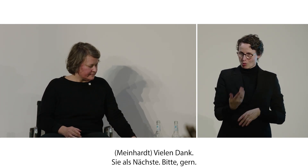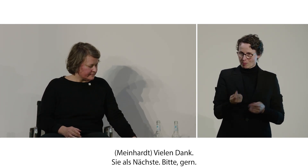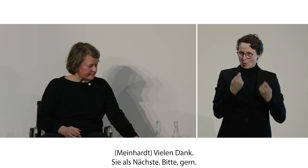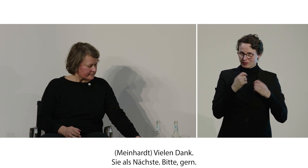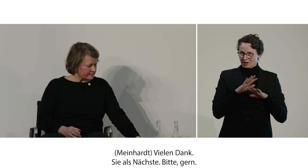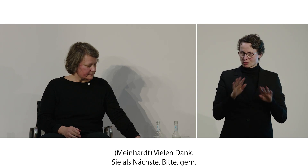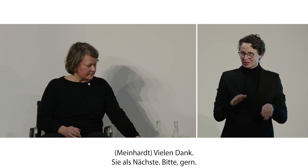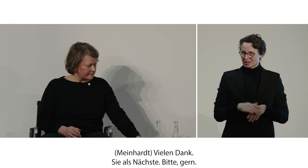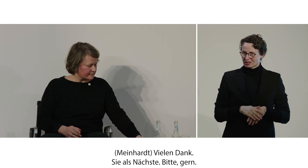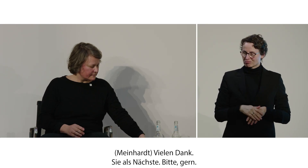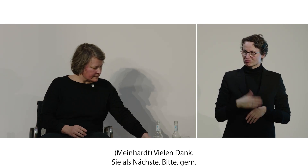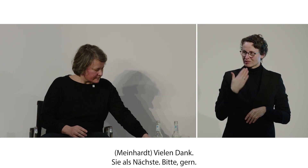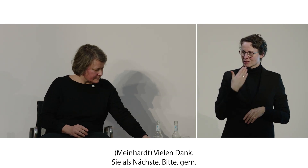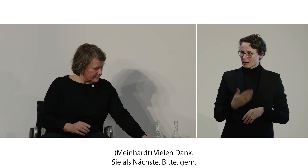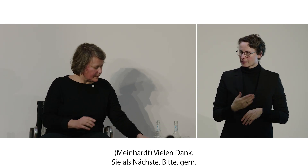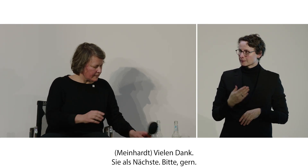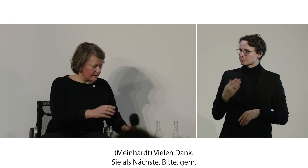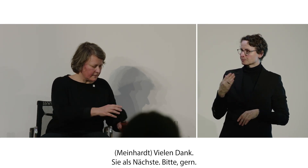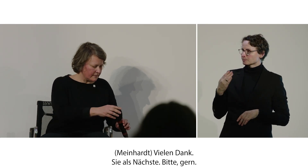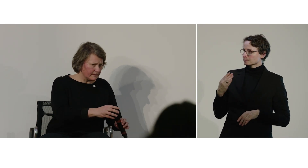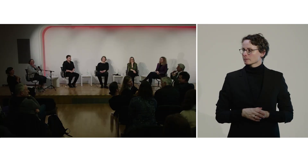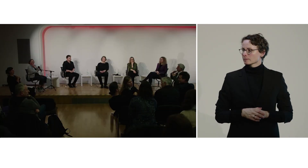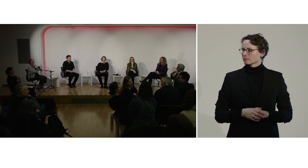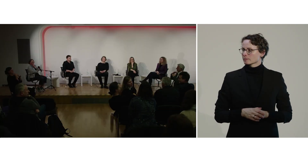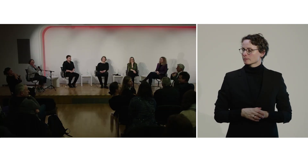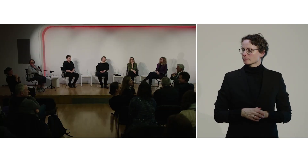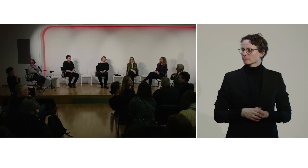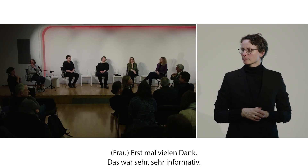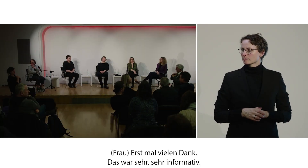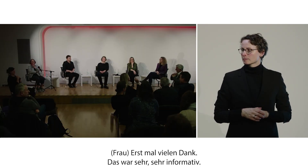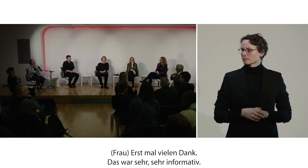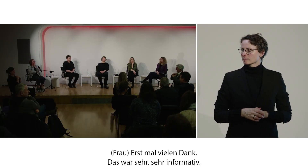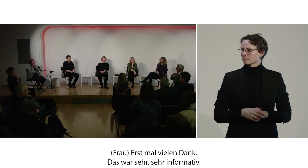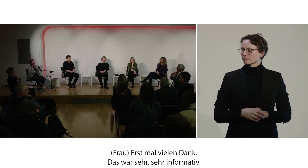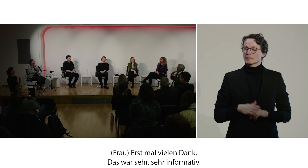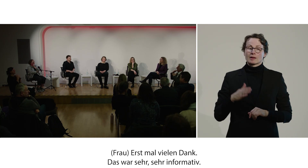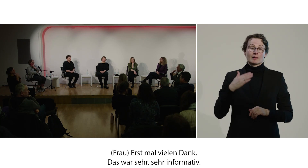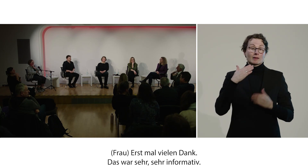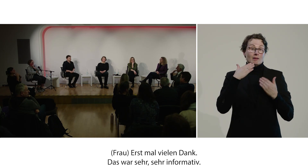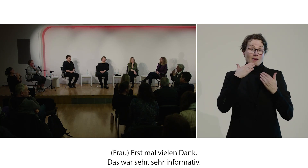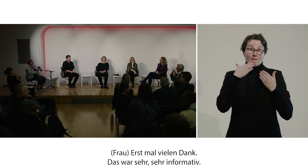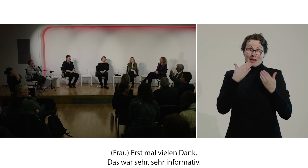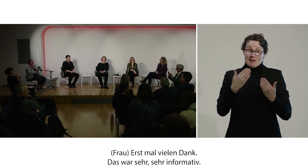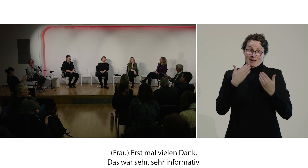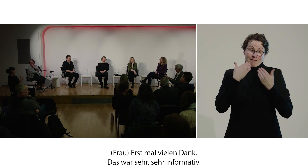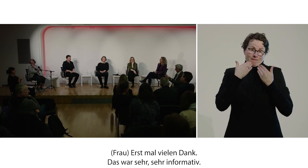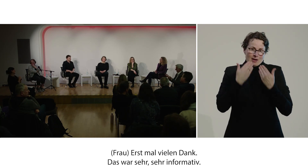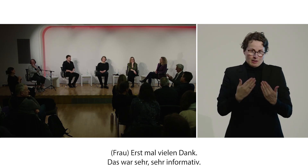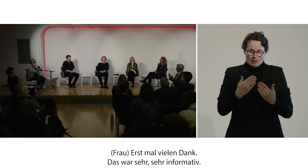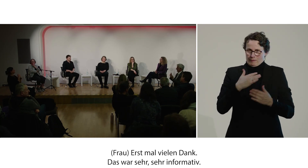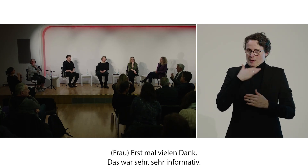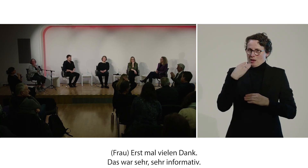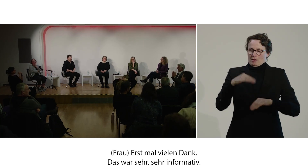Vielen Dank. Sie als Nächste. Bitte gern. Erstmal vielen, vielen Dank. Das war sehr, sehr